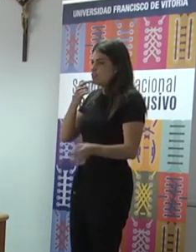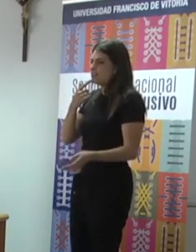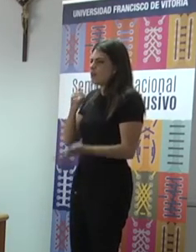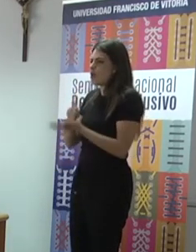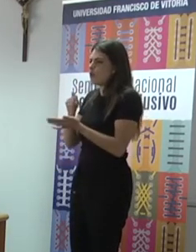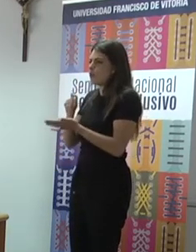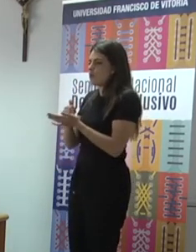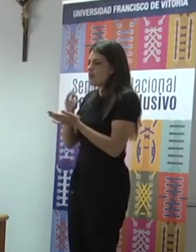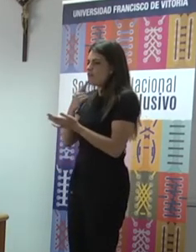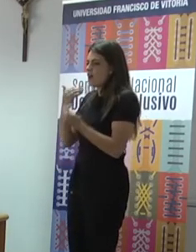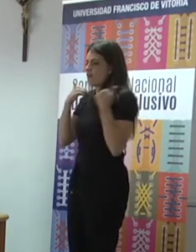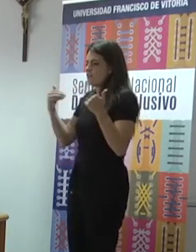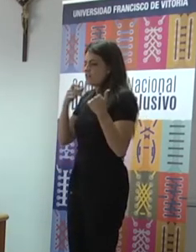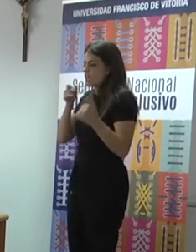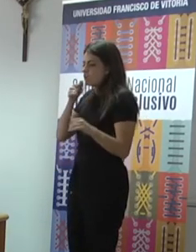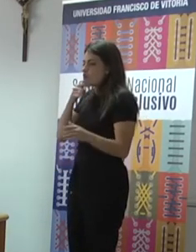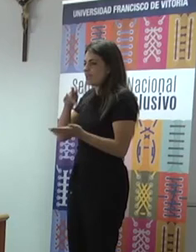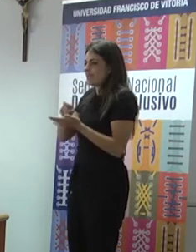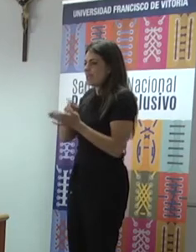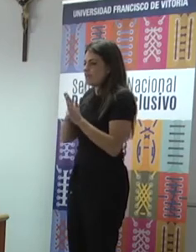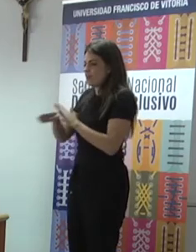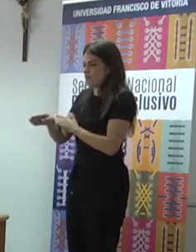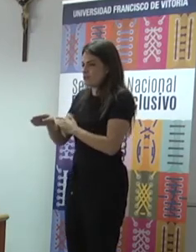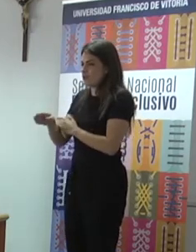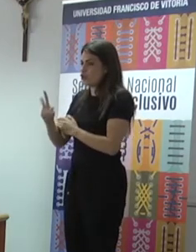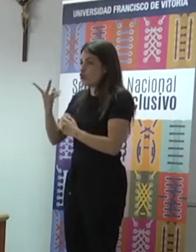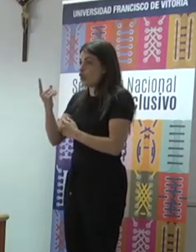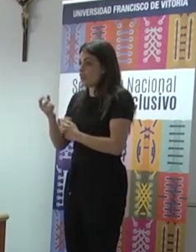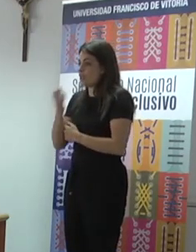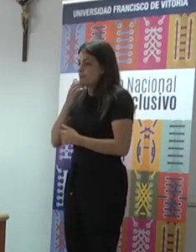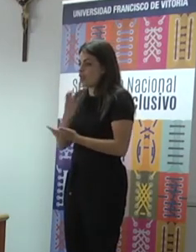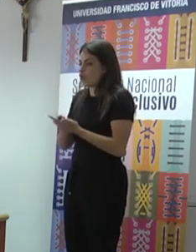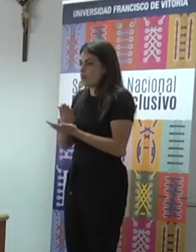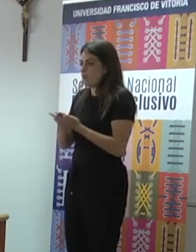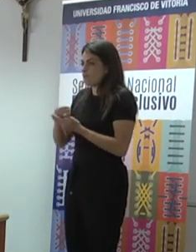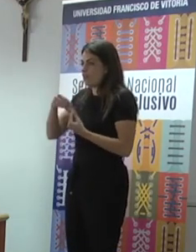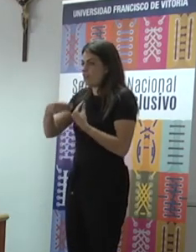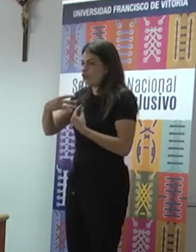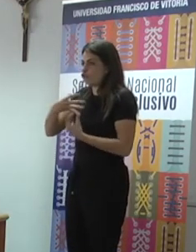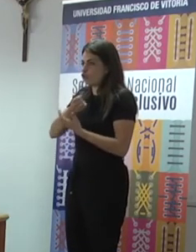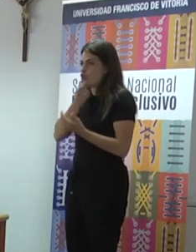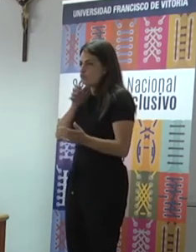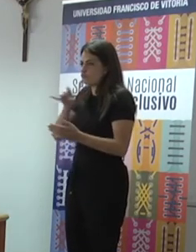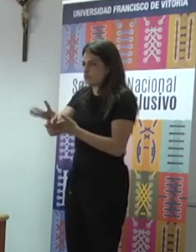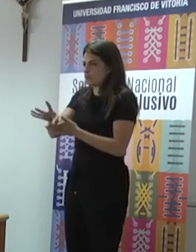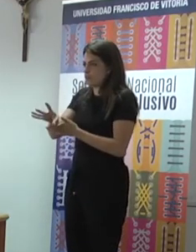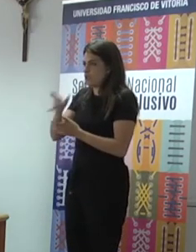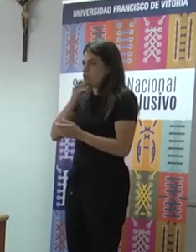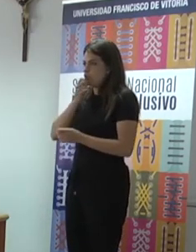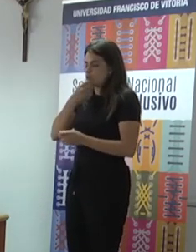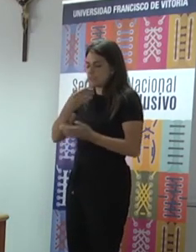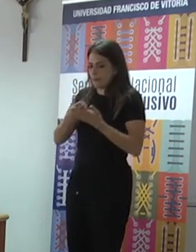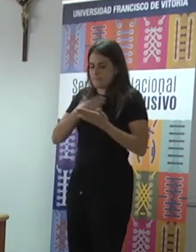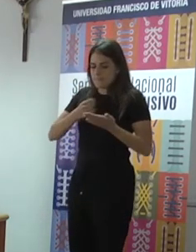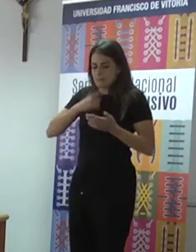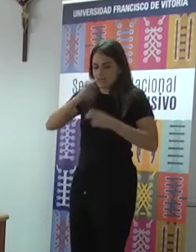algo? Digo, no, no tengo ni idea, voy a meterme, a ver, me quedan 2 días para meter toda la documentación. Reconocimiento médico para arriba, renovación de papeles para